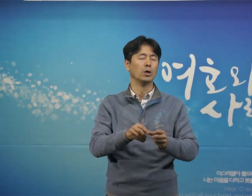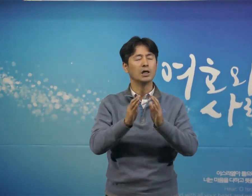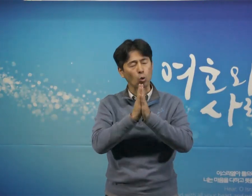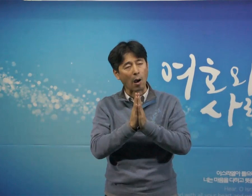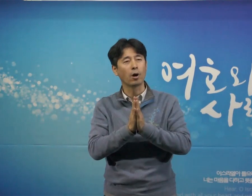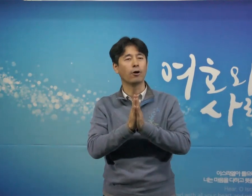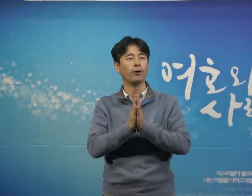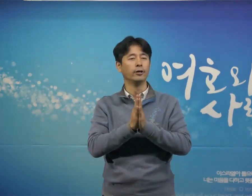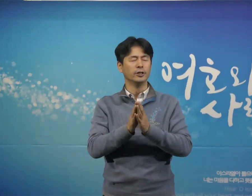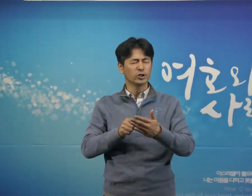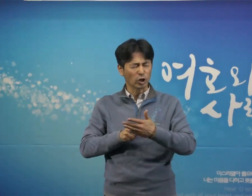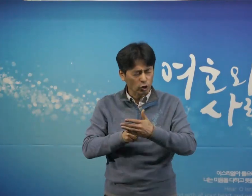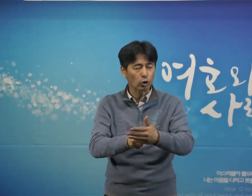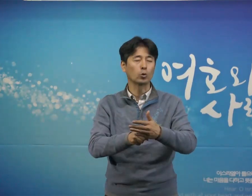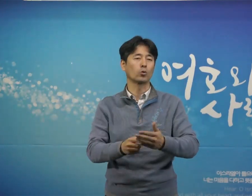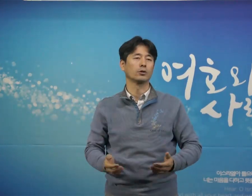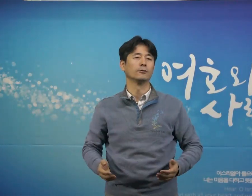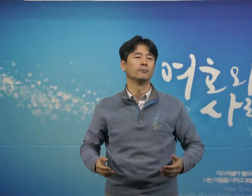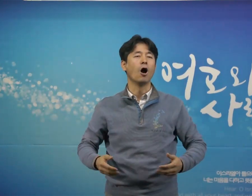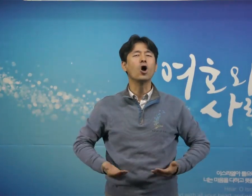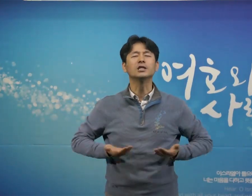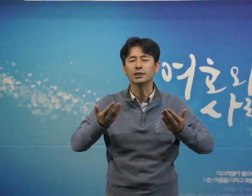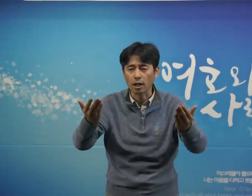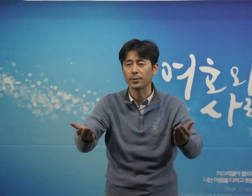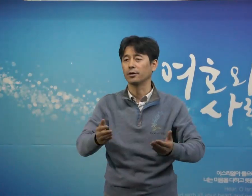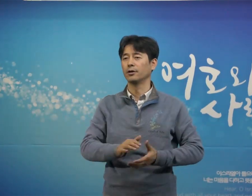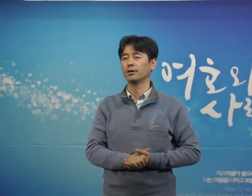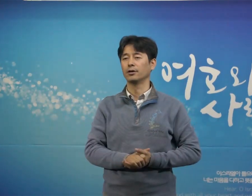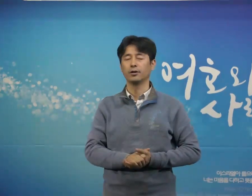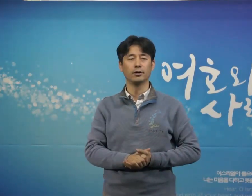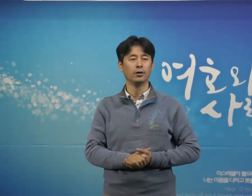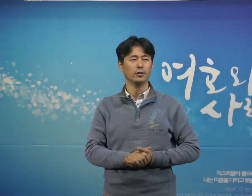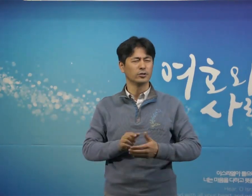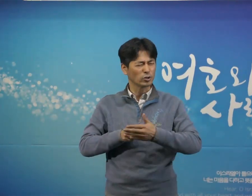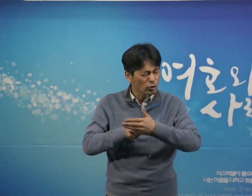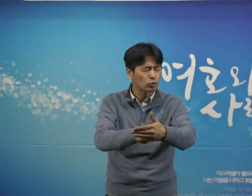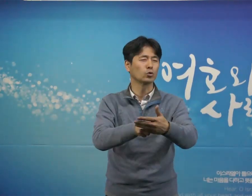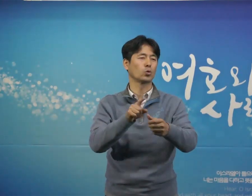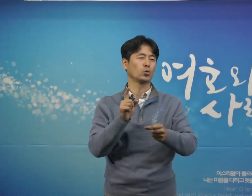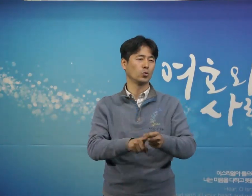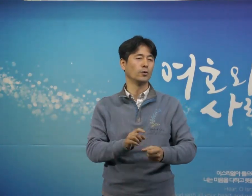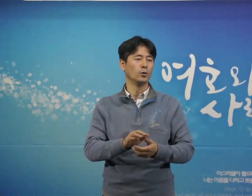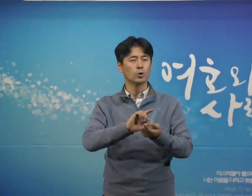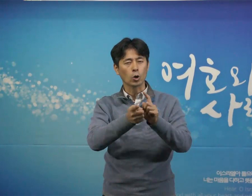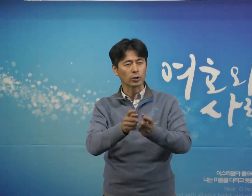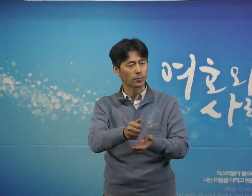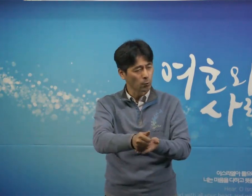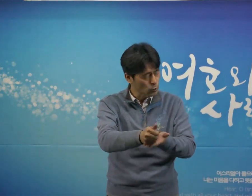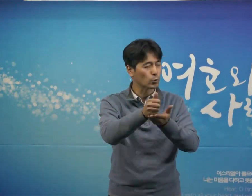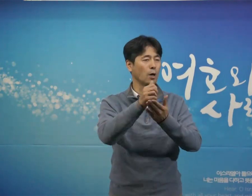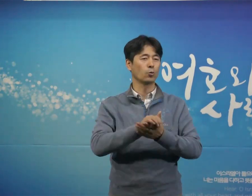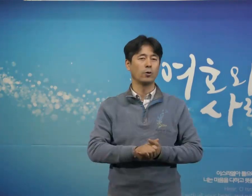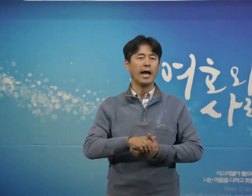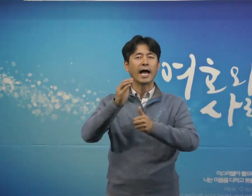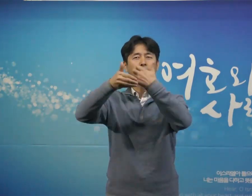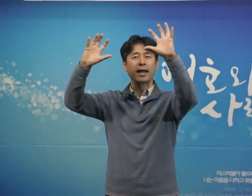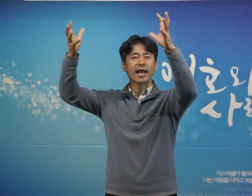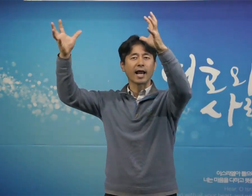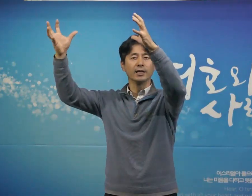적극적으로 기도하며 적극적으로 헌신하며 적극적으로 서로 섬기는